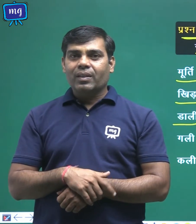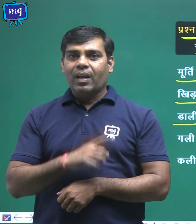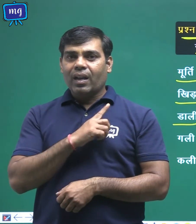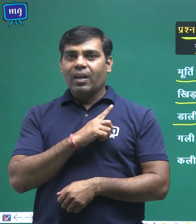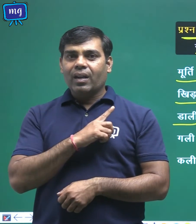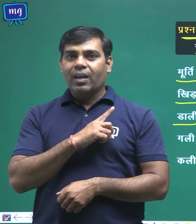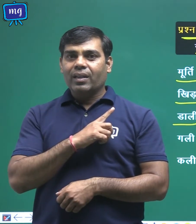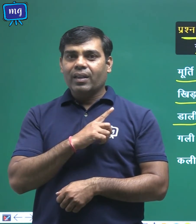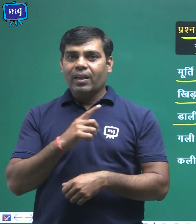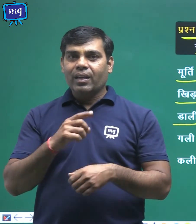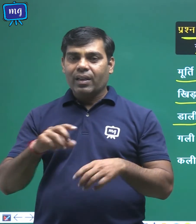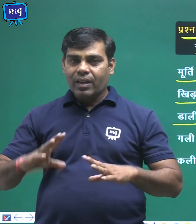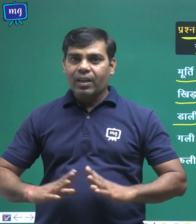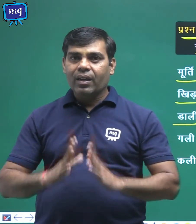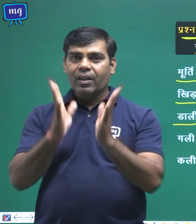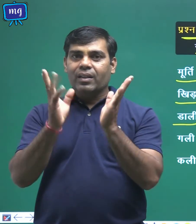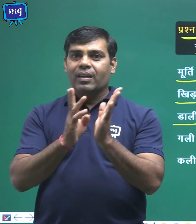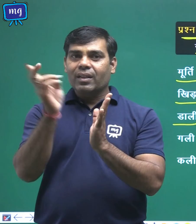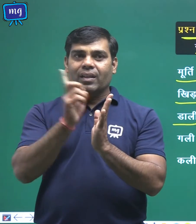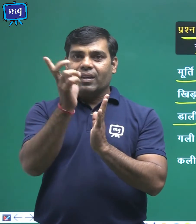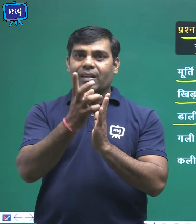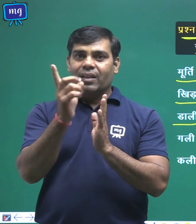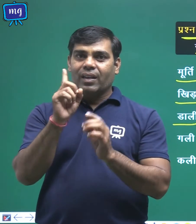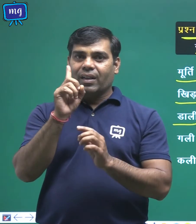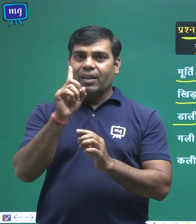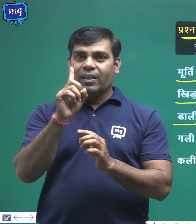डाली, डाली का